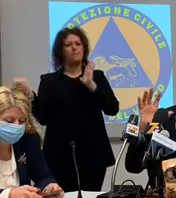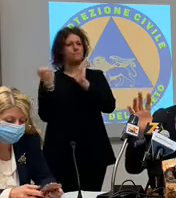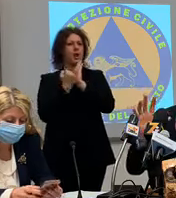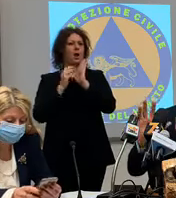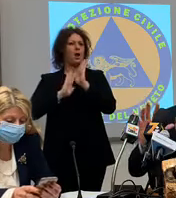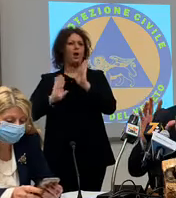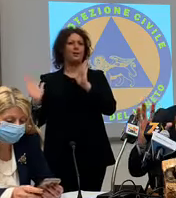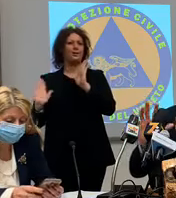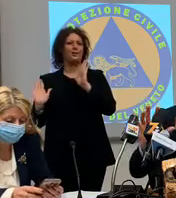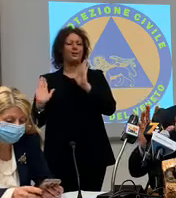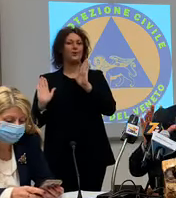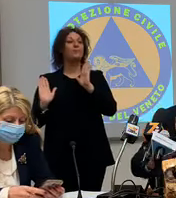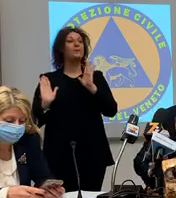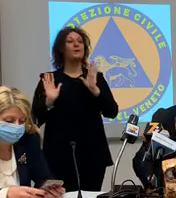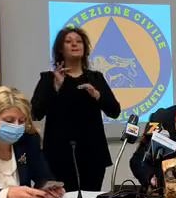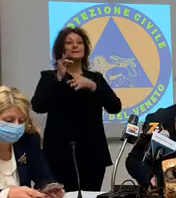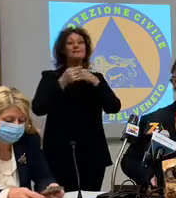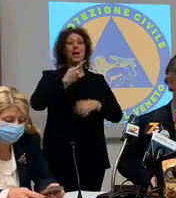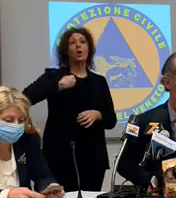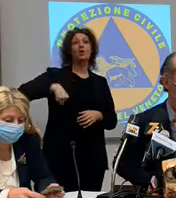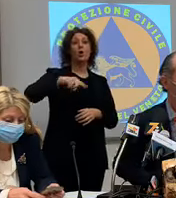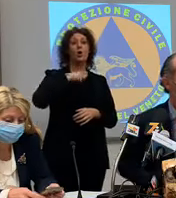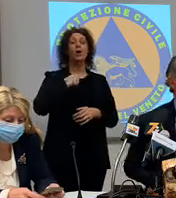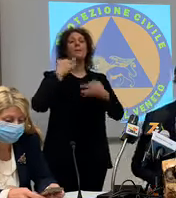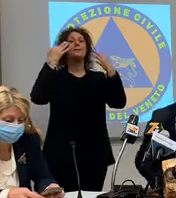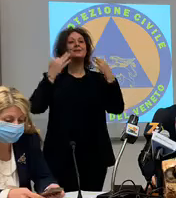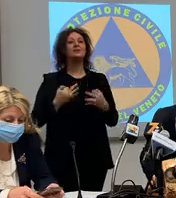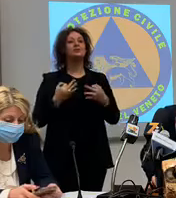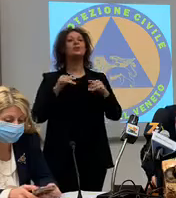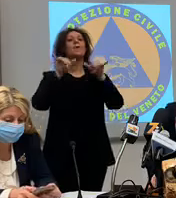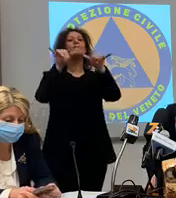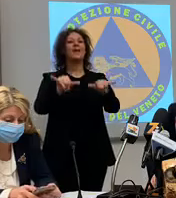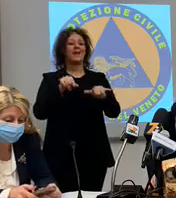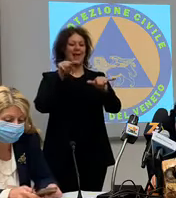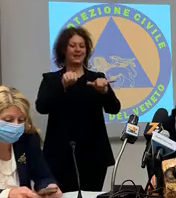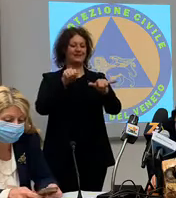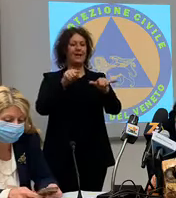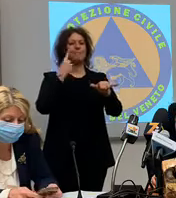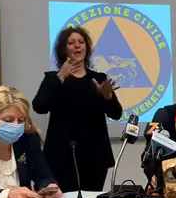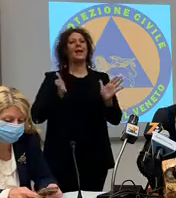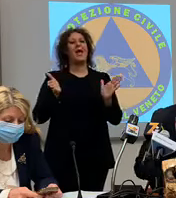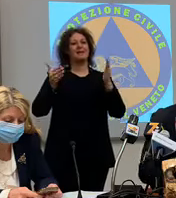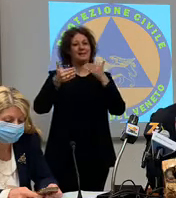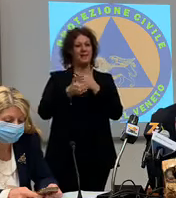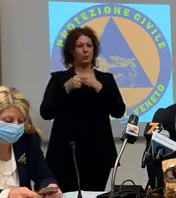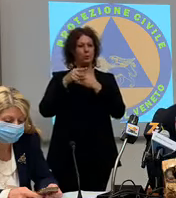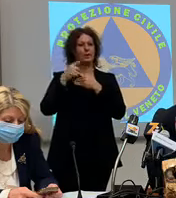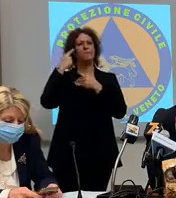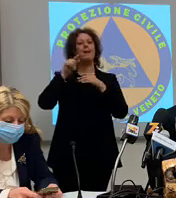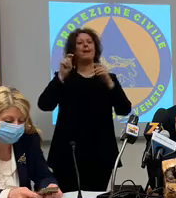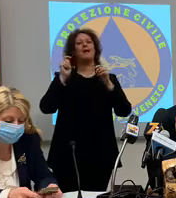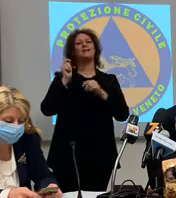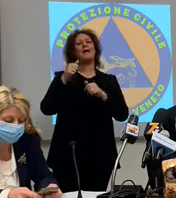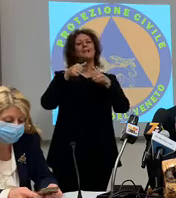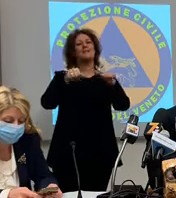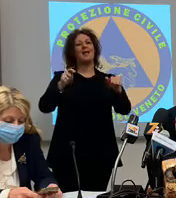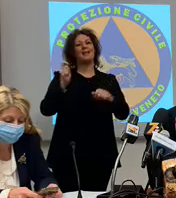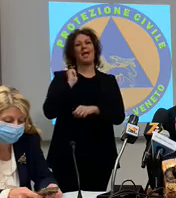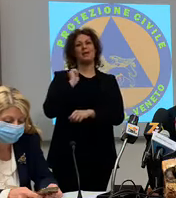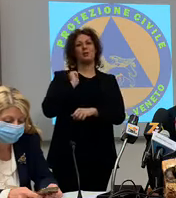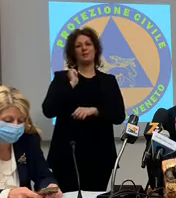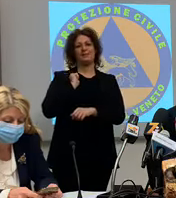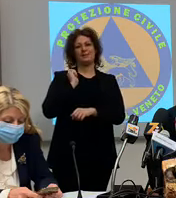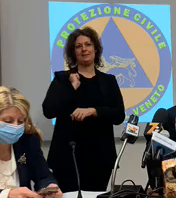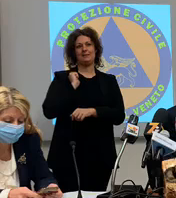comunità mondiale Venezia ad a sede dell'agenzia ma è Padova è ovvio Venezia Non ha non ha l'università non ha i